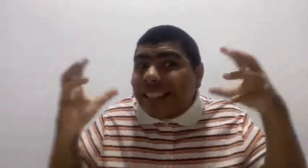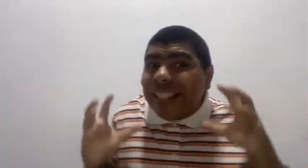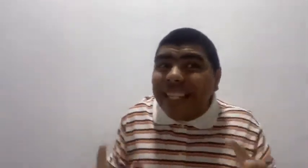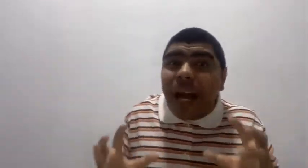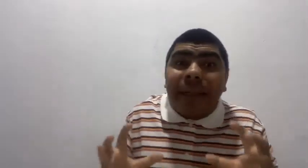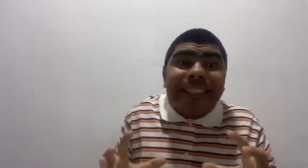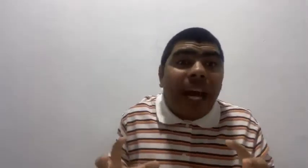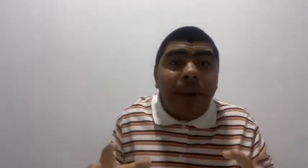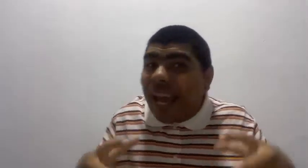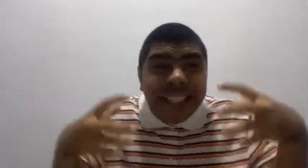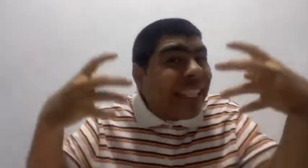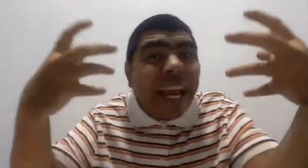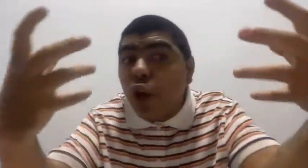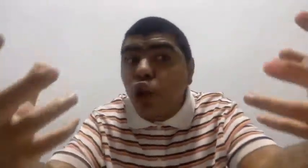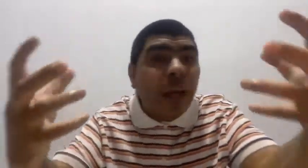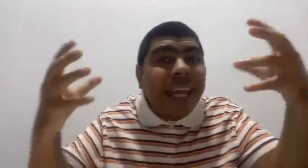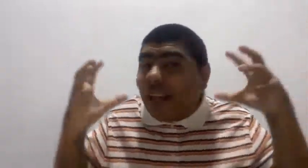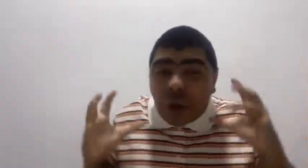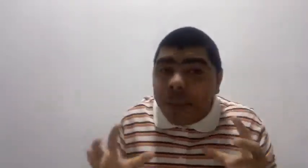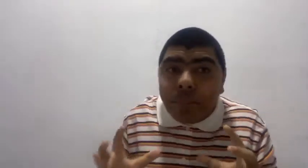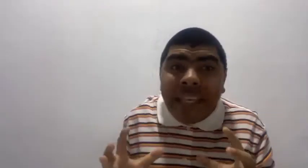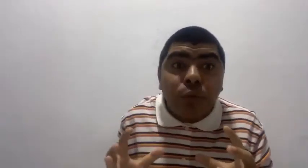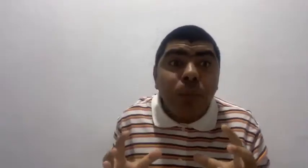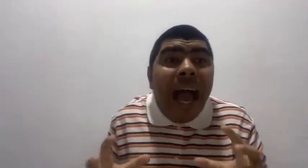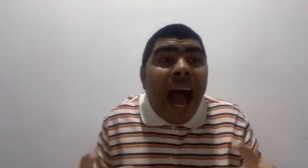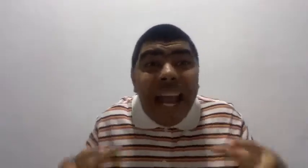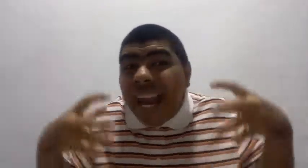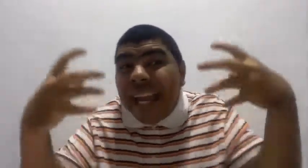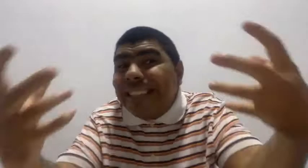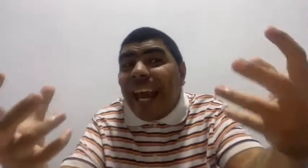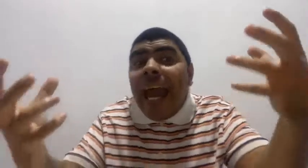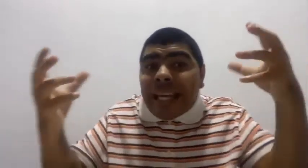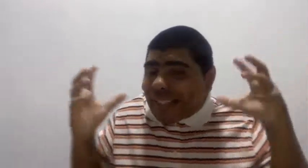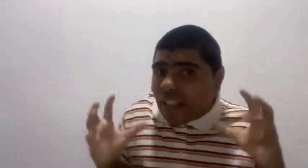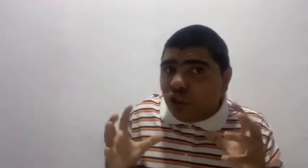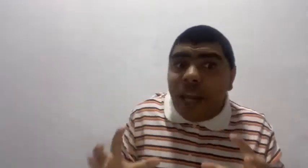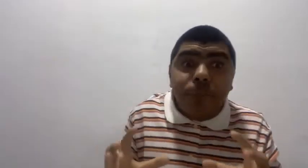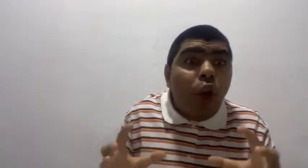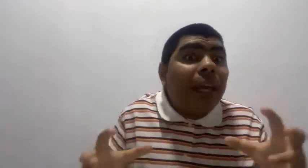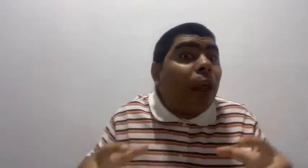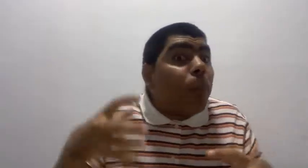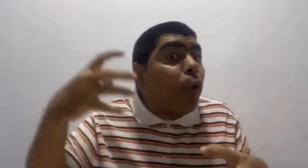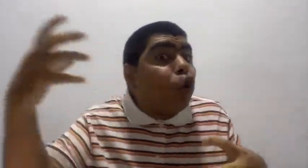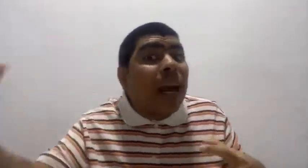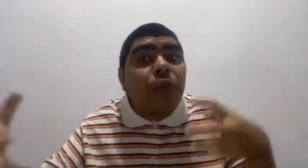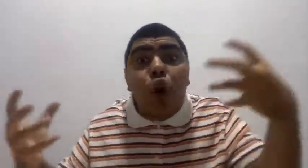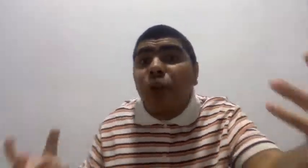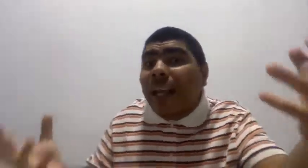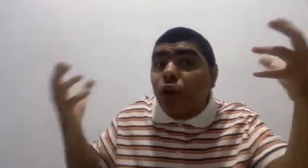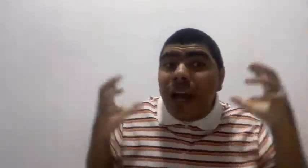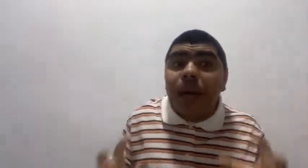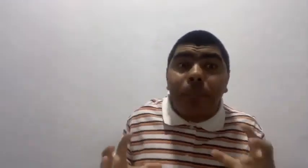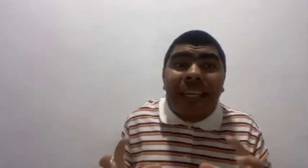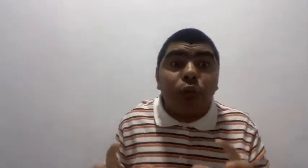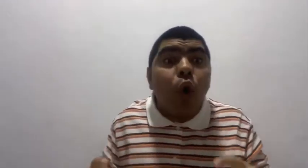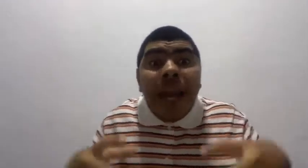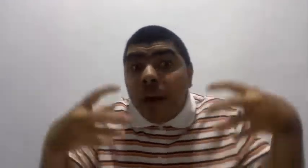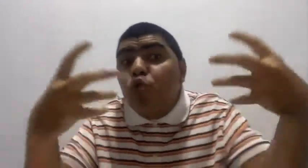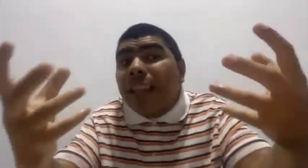Triste y lamentable, hay gente que no lo está guiando el Espíritu. Hay gente que están siendo guiados por otras cosas que no es el Espíritu. Y una de